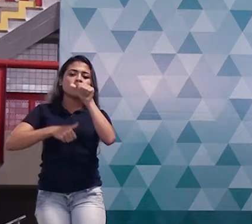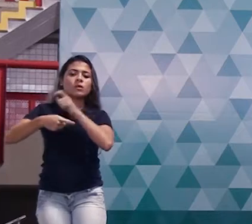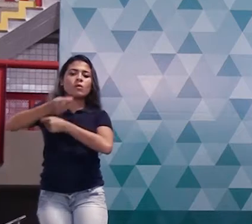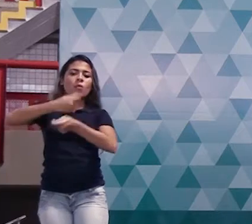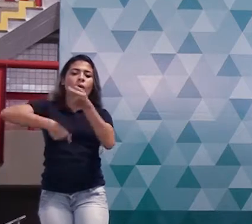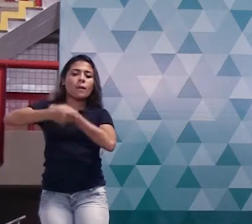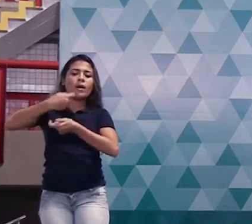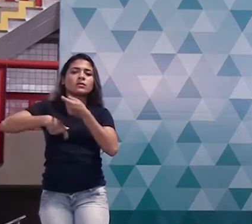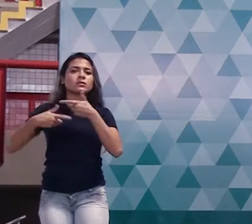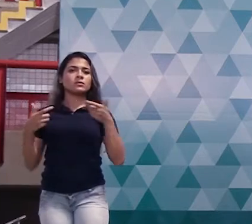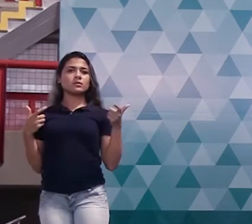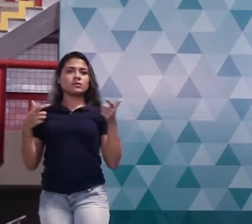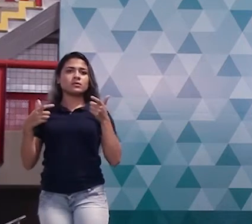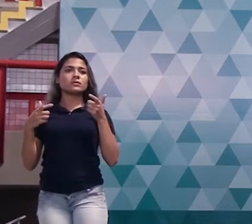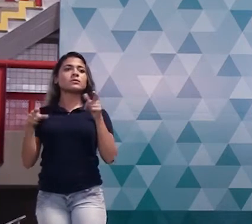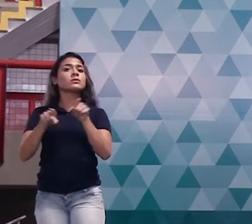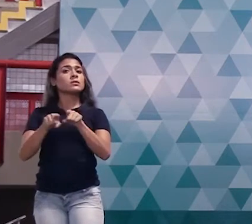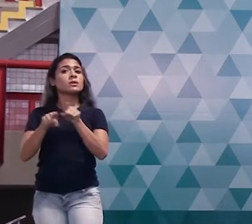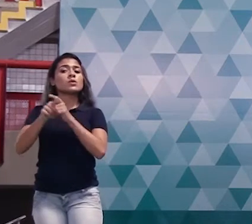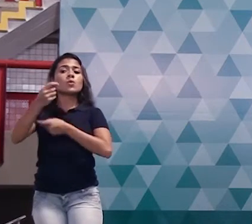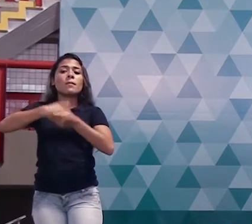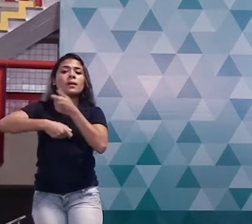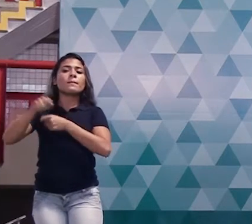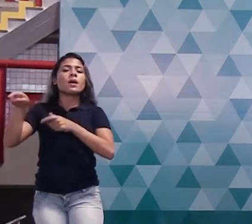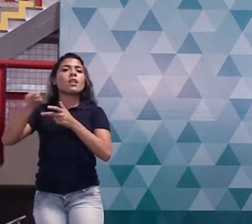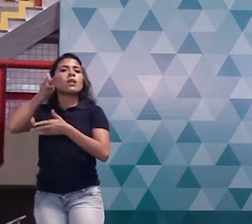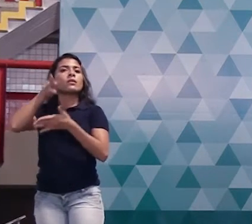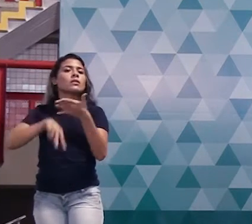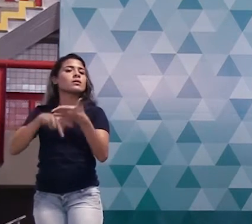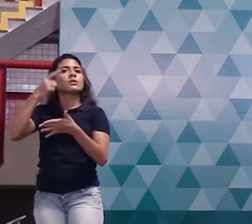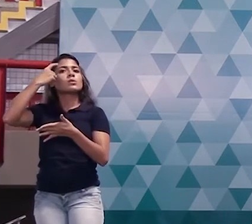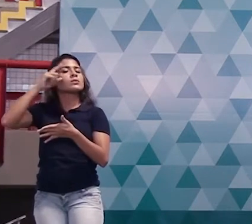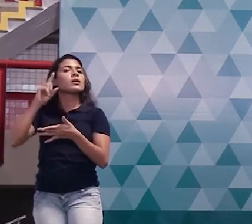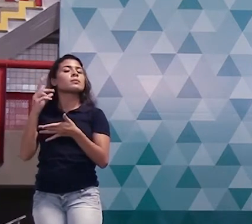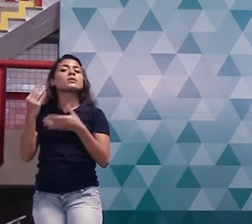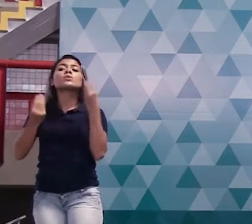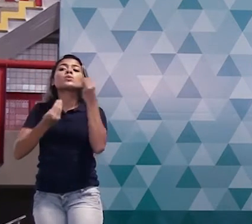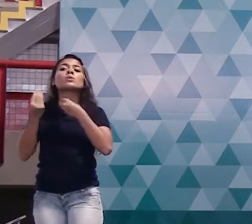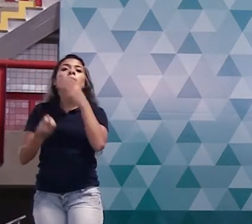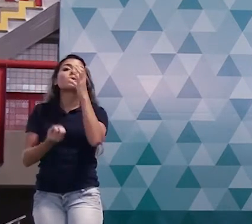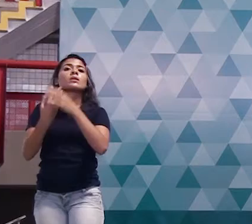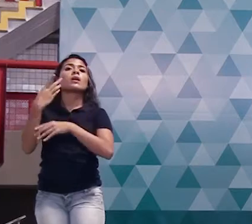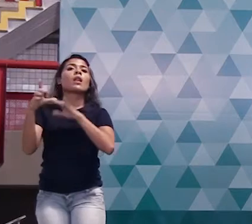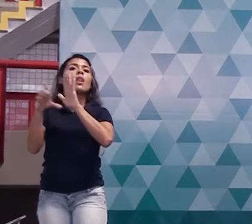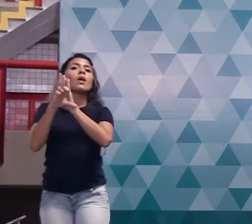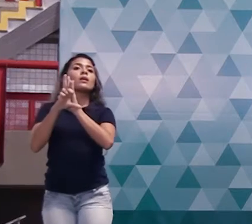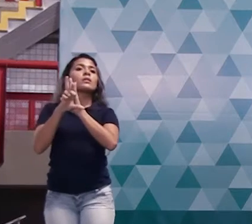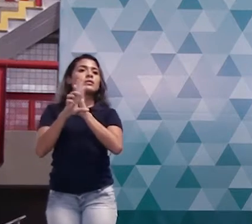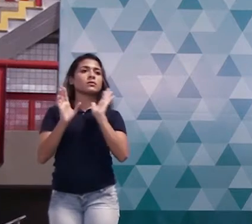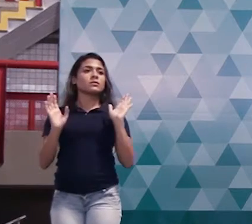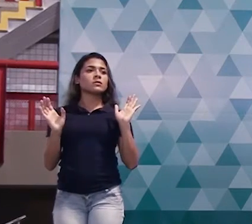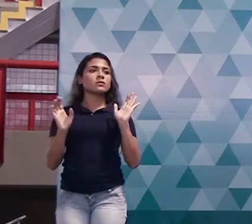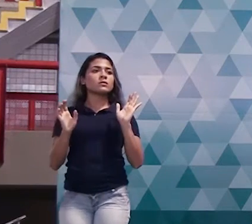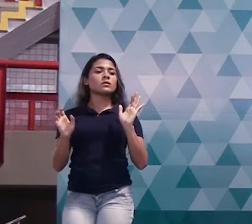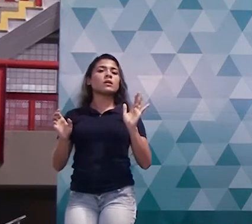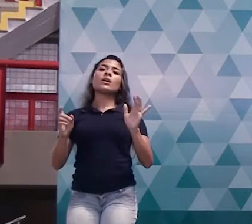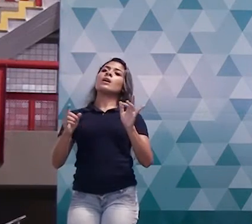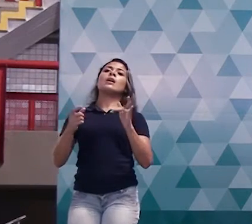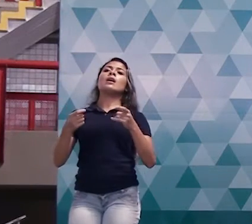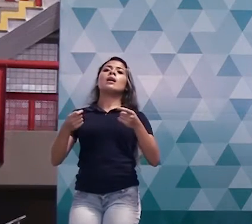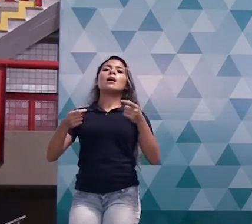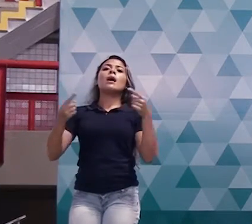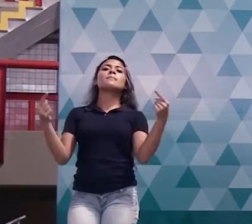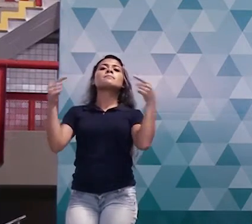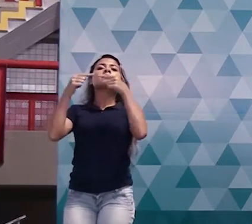aí eles eram analfabetos. E como é que a gente vai fazer as leis ali sem escrever? Aí valia o quê? A palavra, o aperto